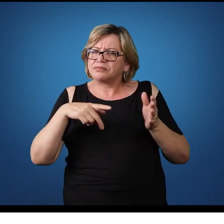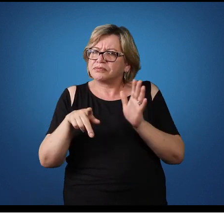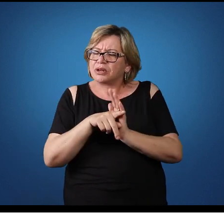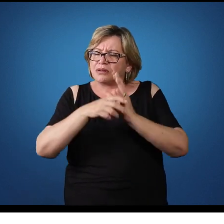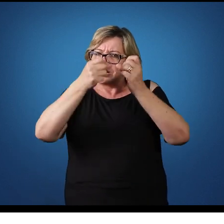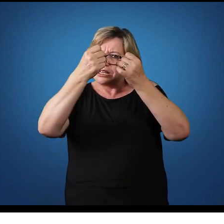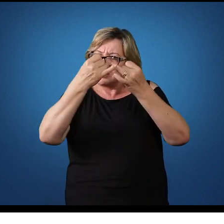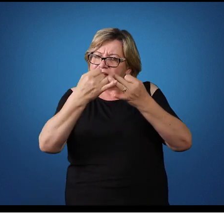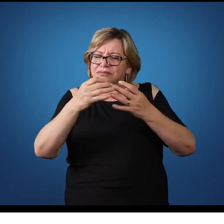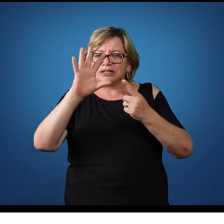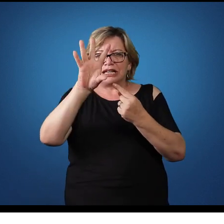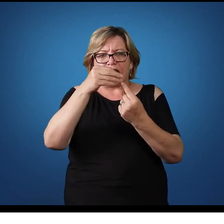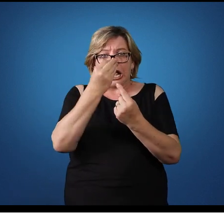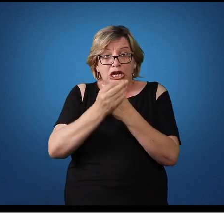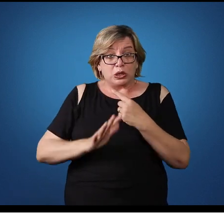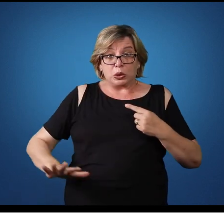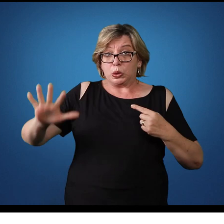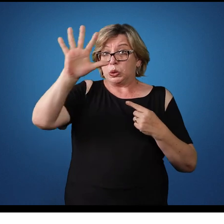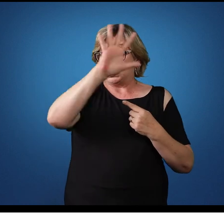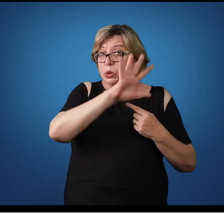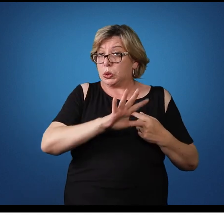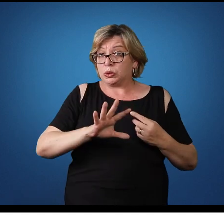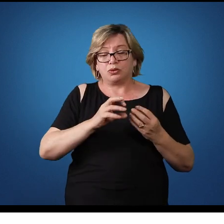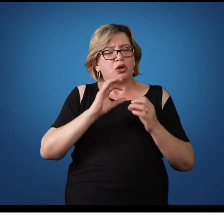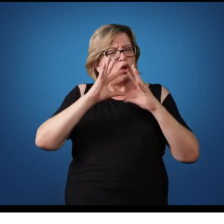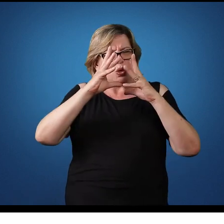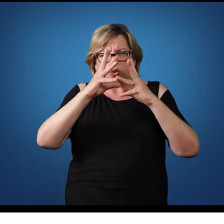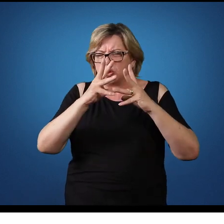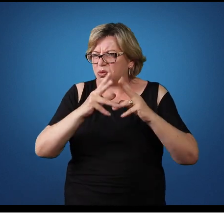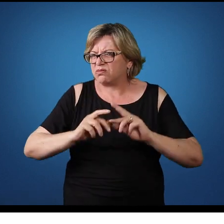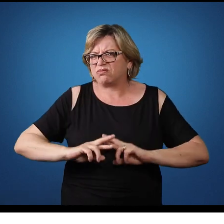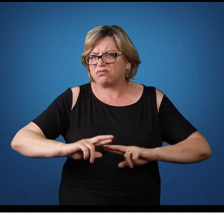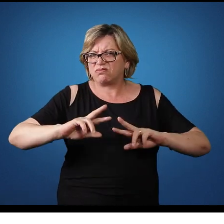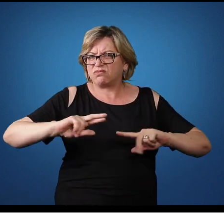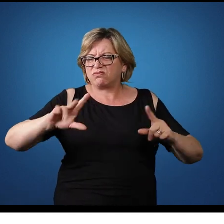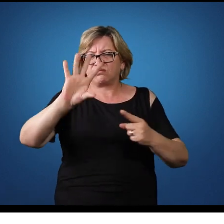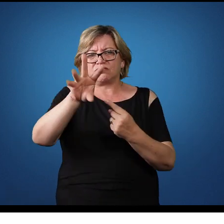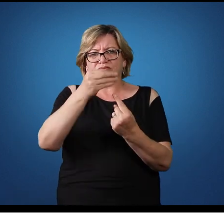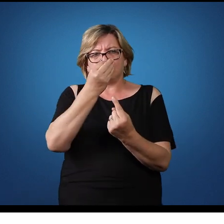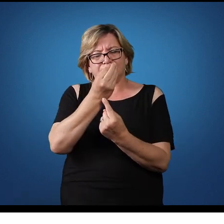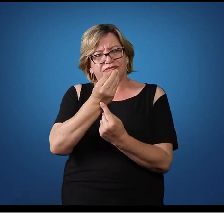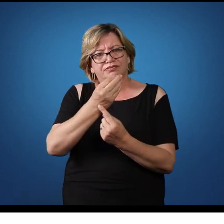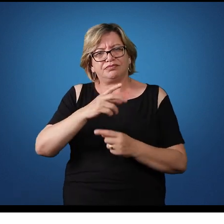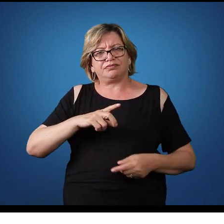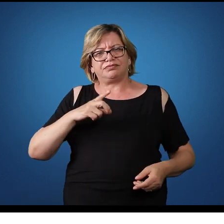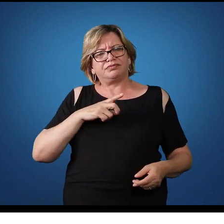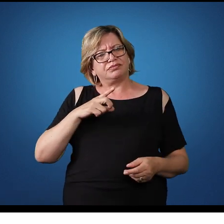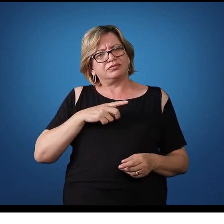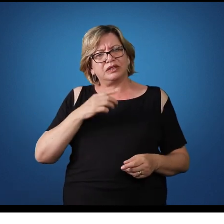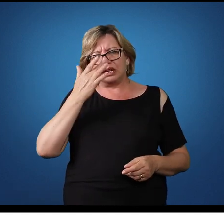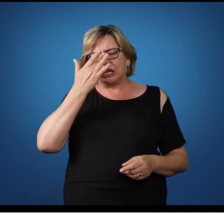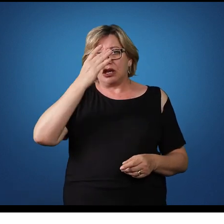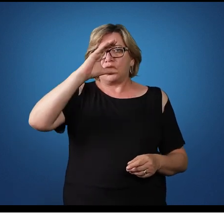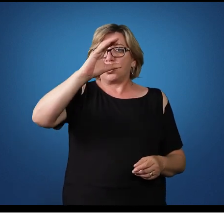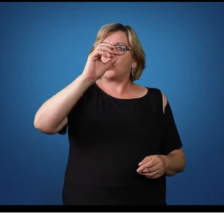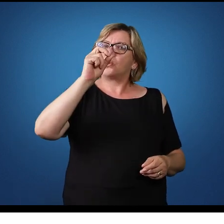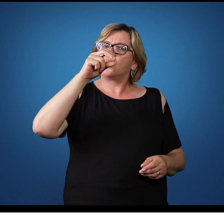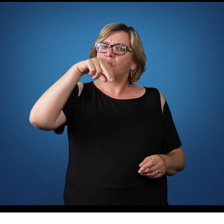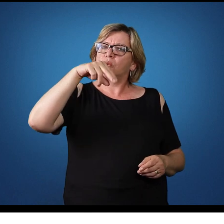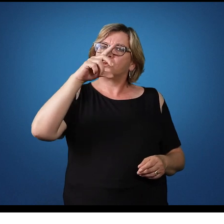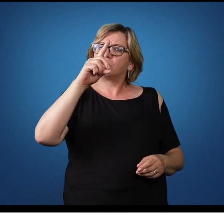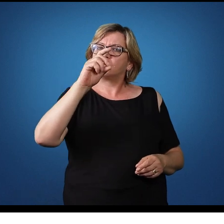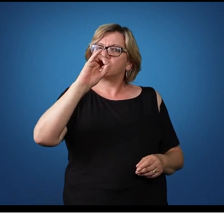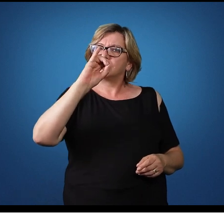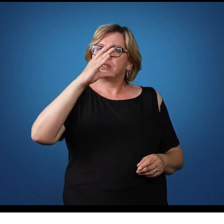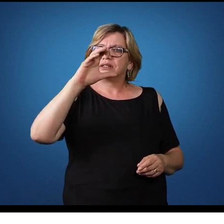arte? Para toda a arte, para todos os tipos diferentes de arte? Será que existem condições necessárias e